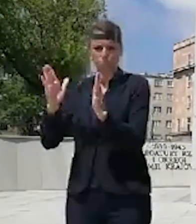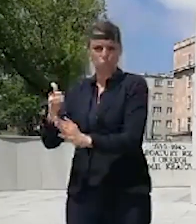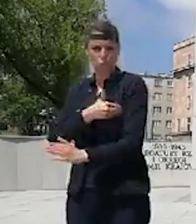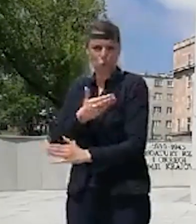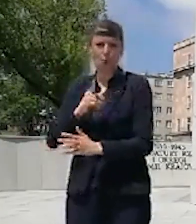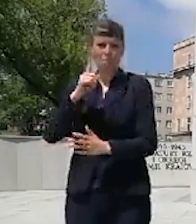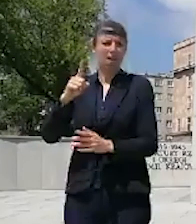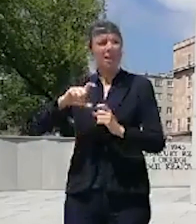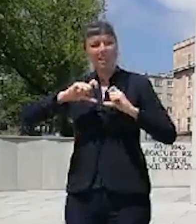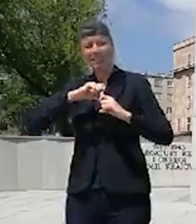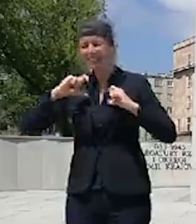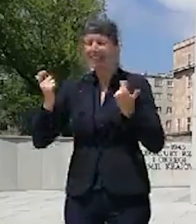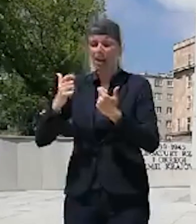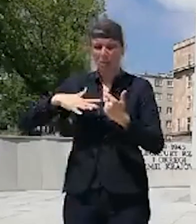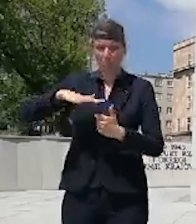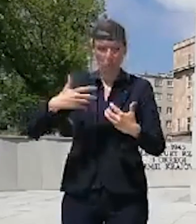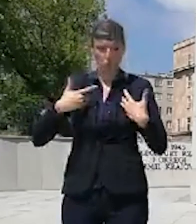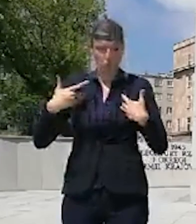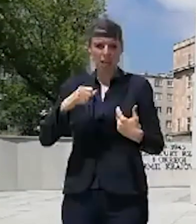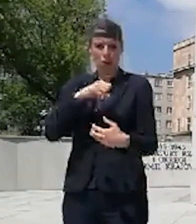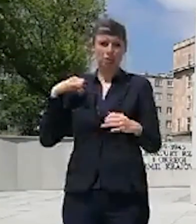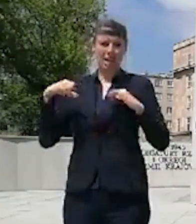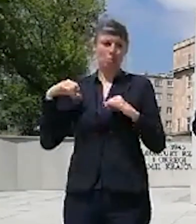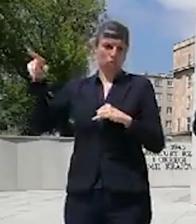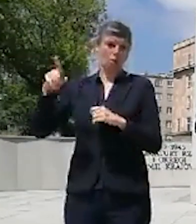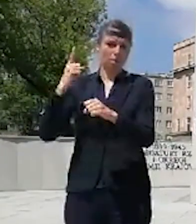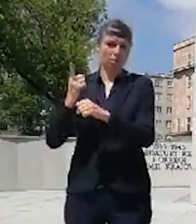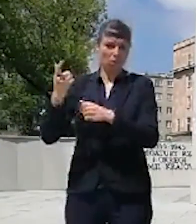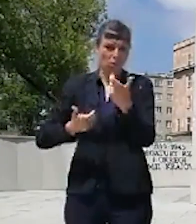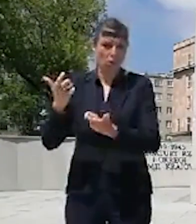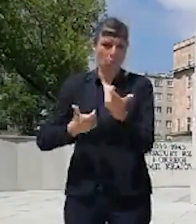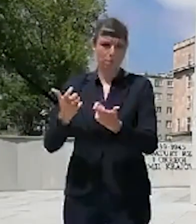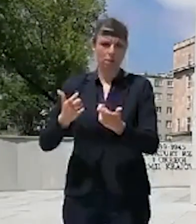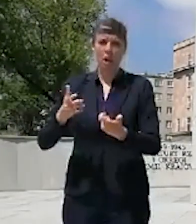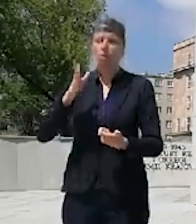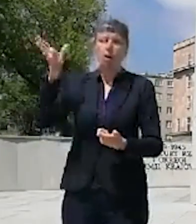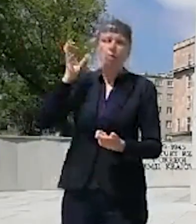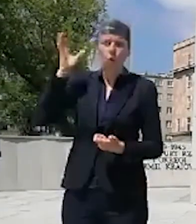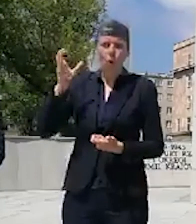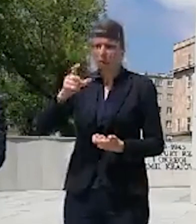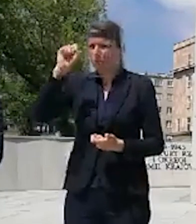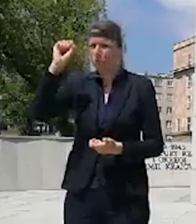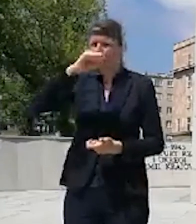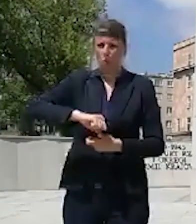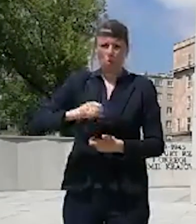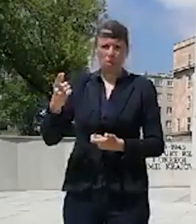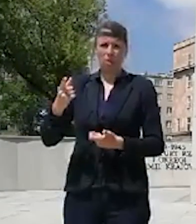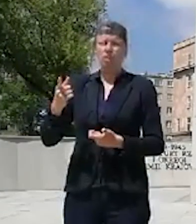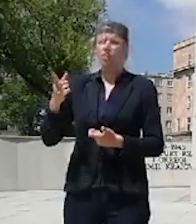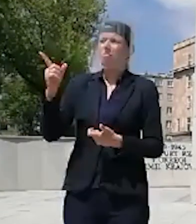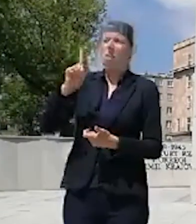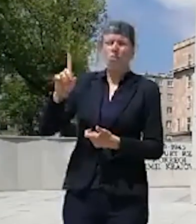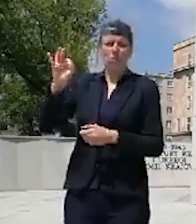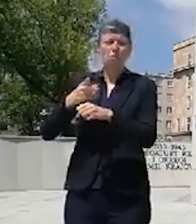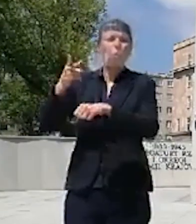nas naprawdę dotyczy. I kiedy słucham takich bzdur, które są opowiadane przez wysokich urzędników państwowych,